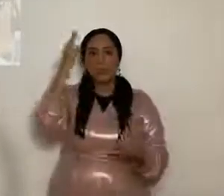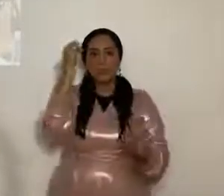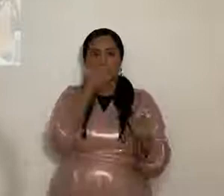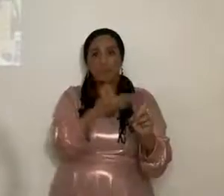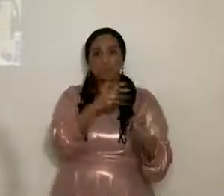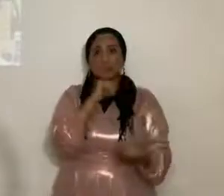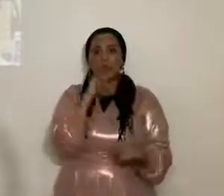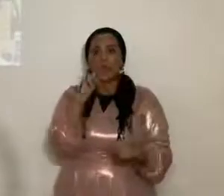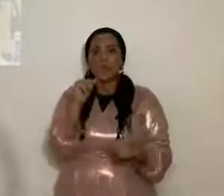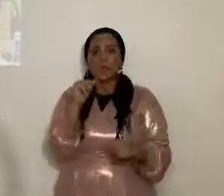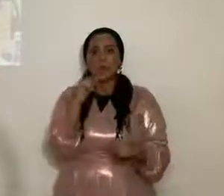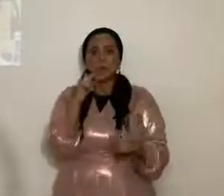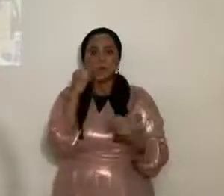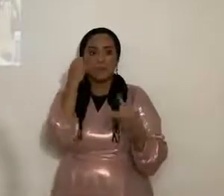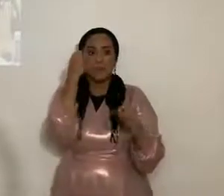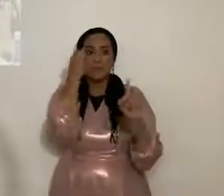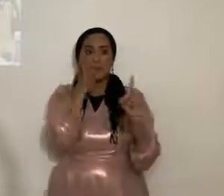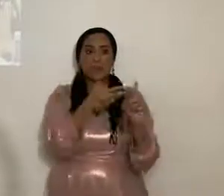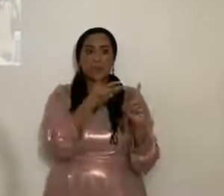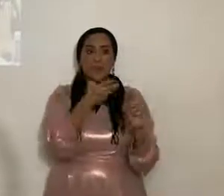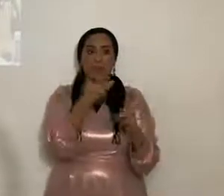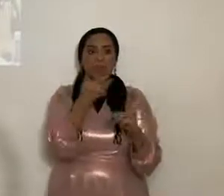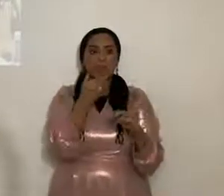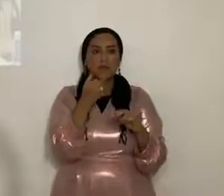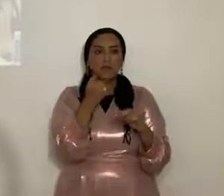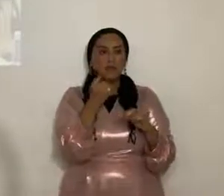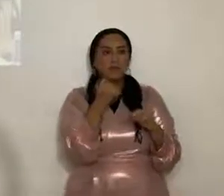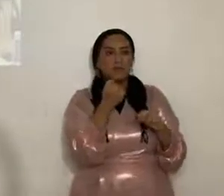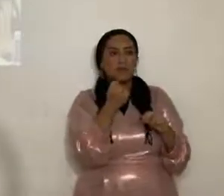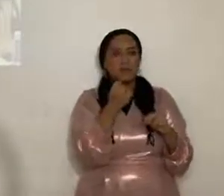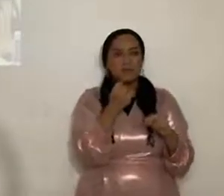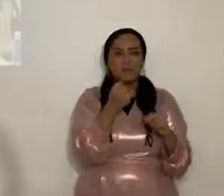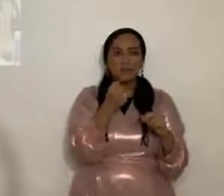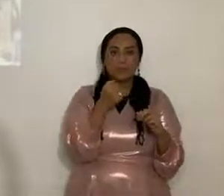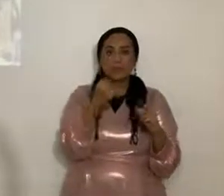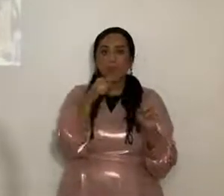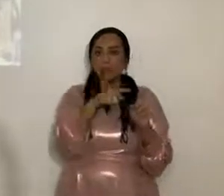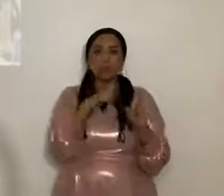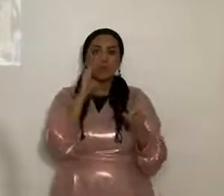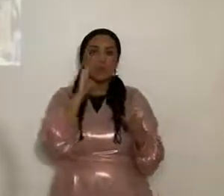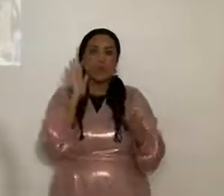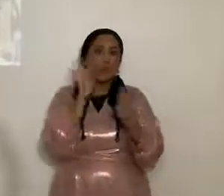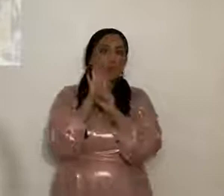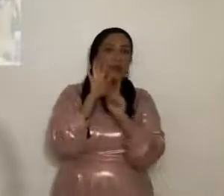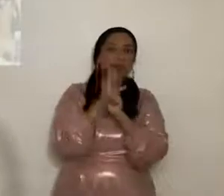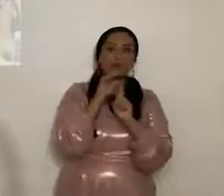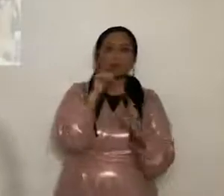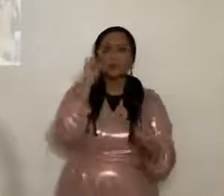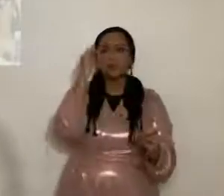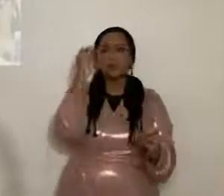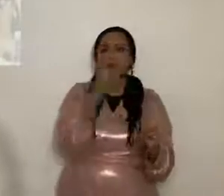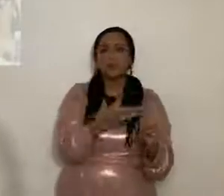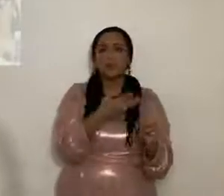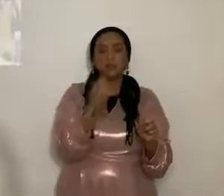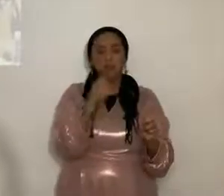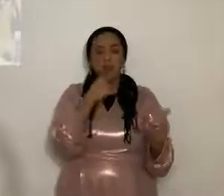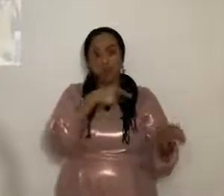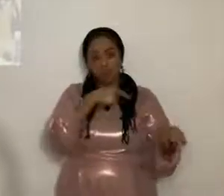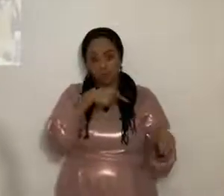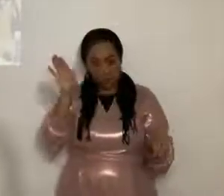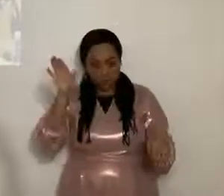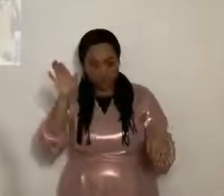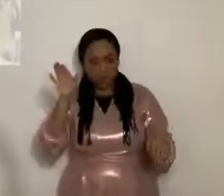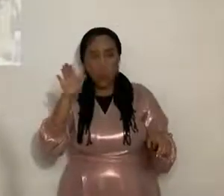le prometió que iba a ser una superestrella, no le prometió a Abraham, simplemente le dijo: